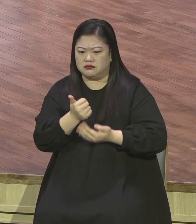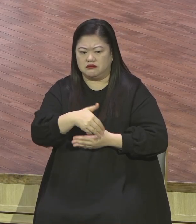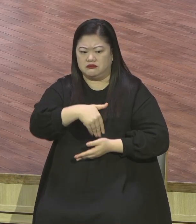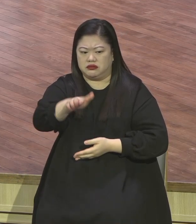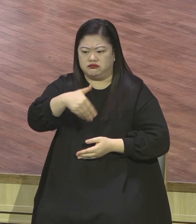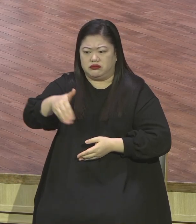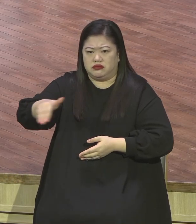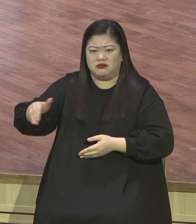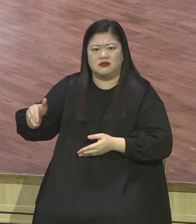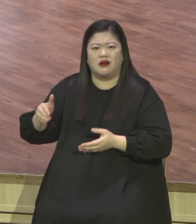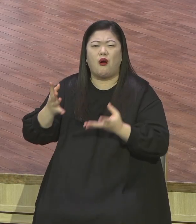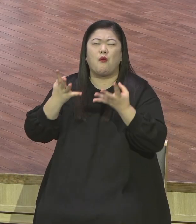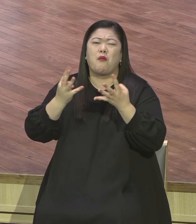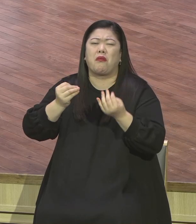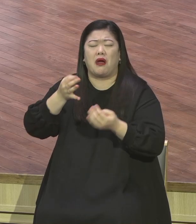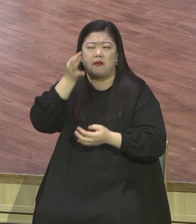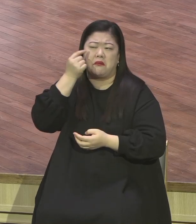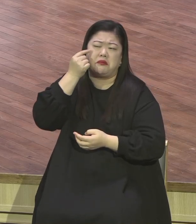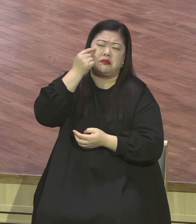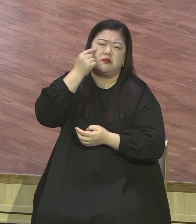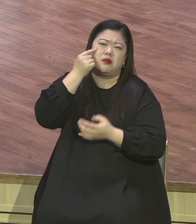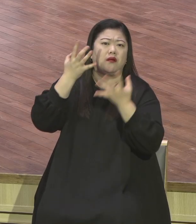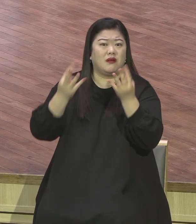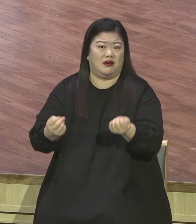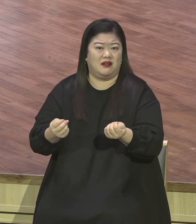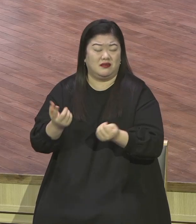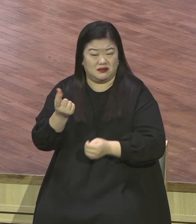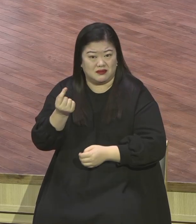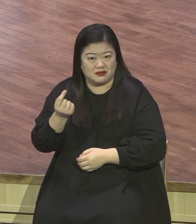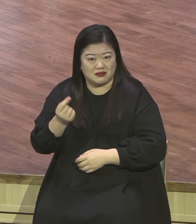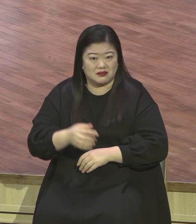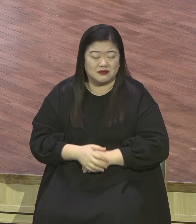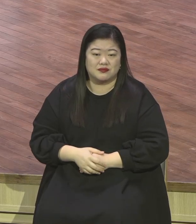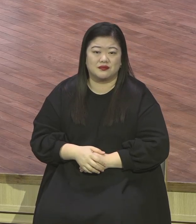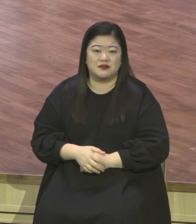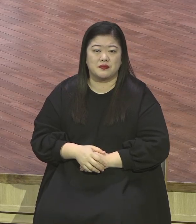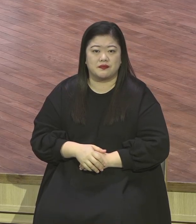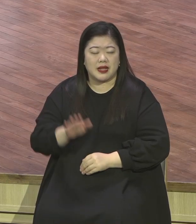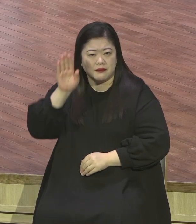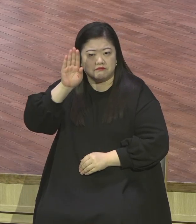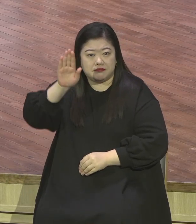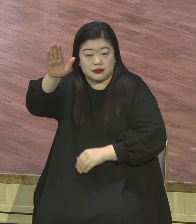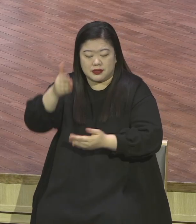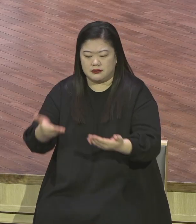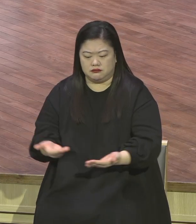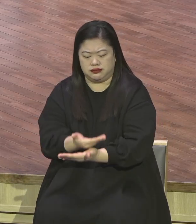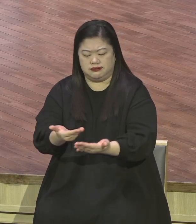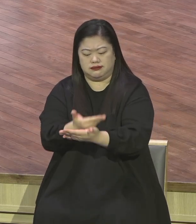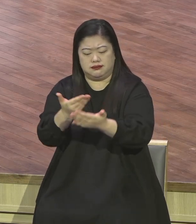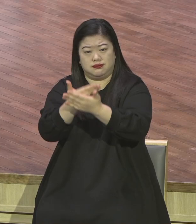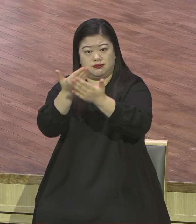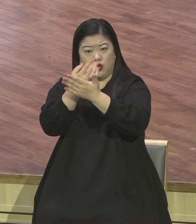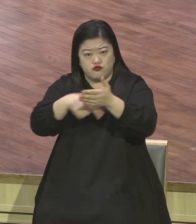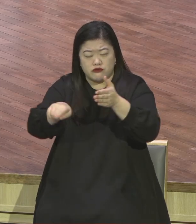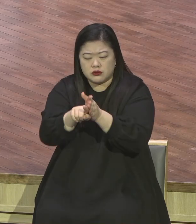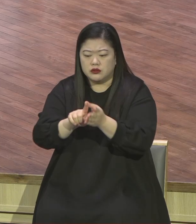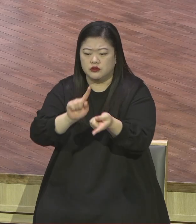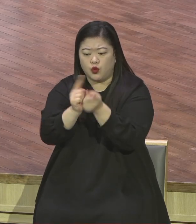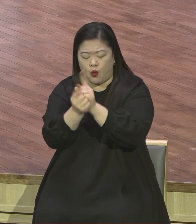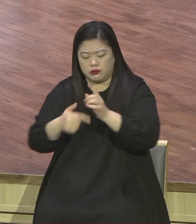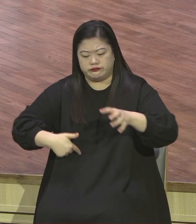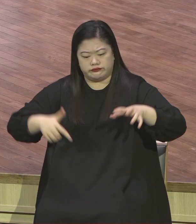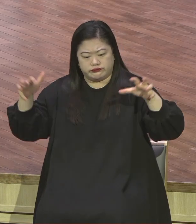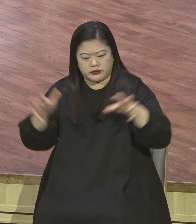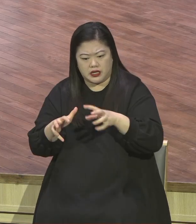방지에 대한 대책 마련에 힘쓰고 미래의 발전을 위해서 그렇게 나가야 하는데